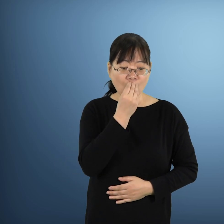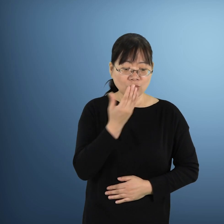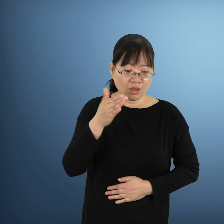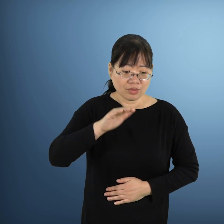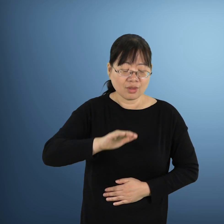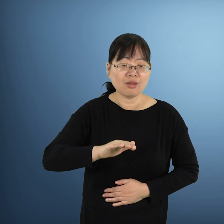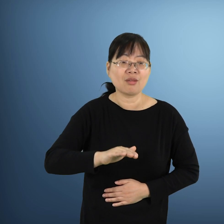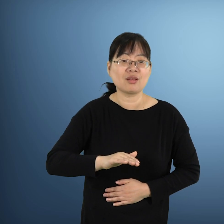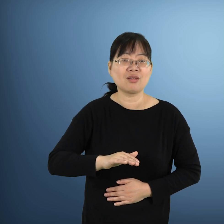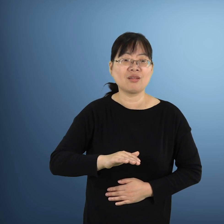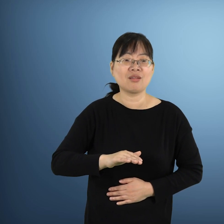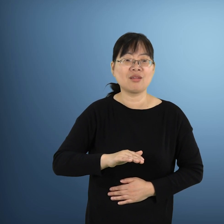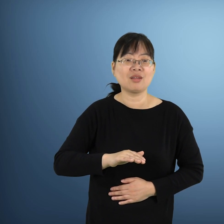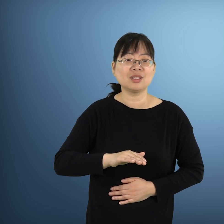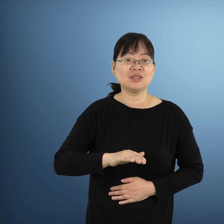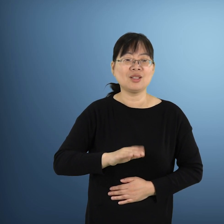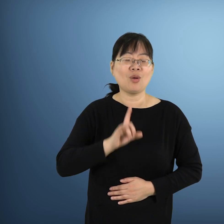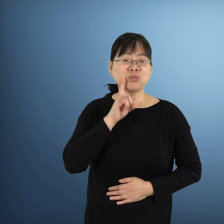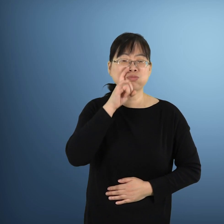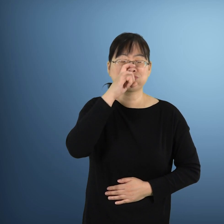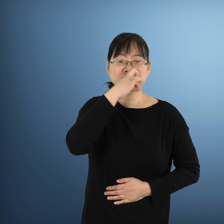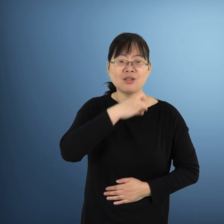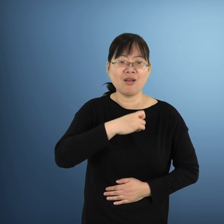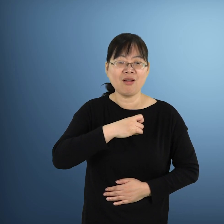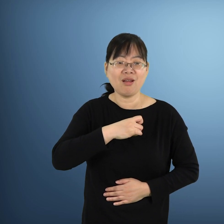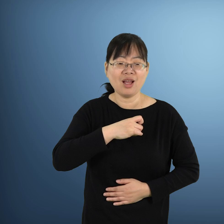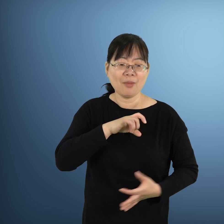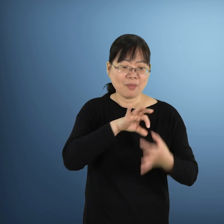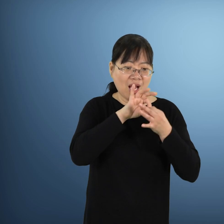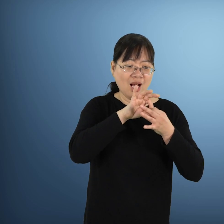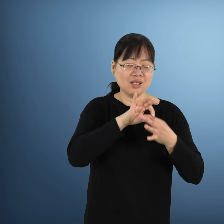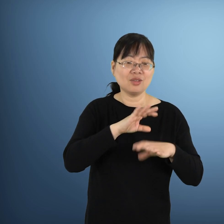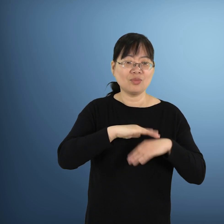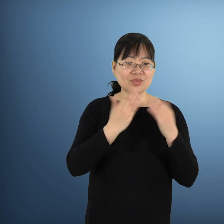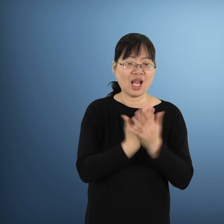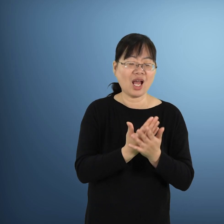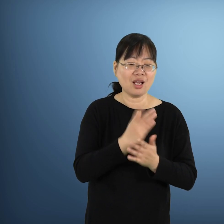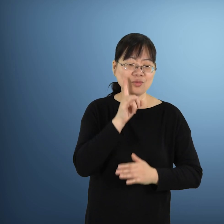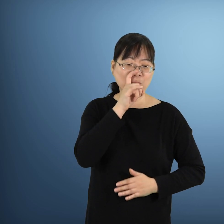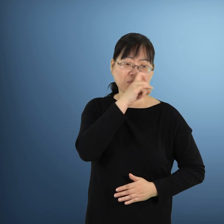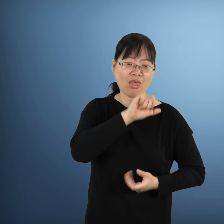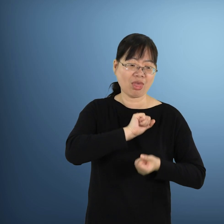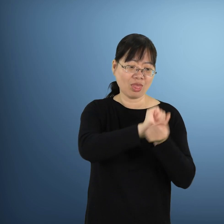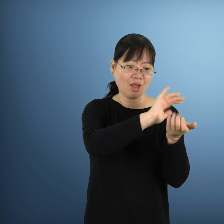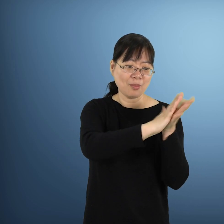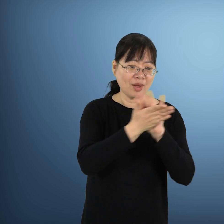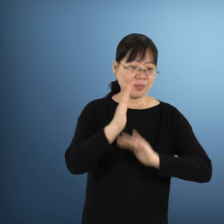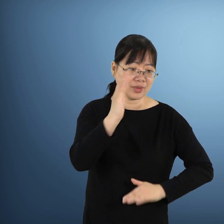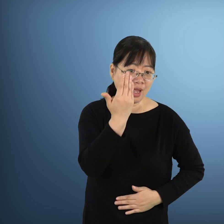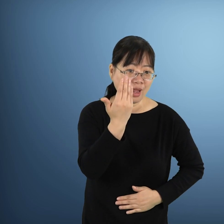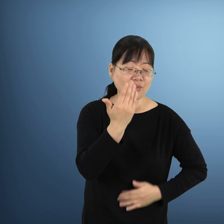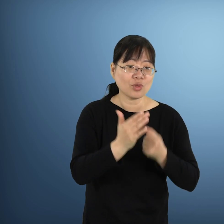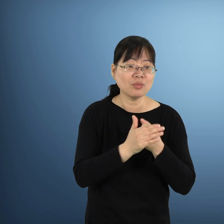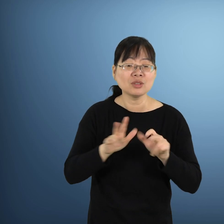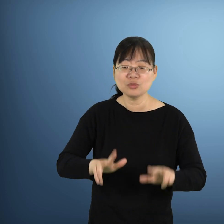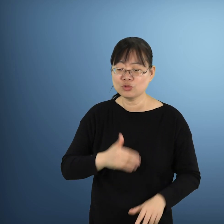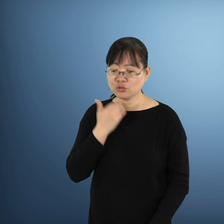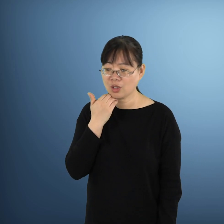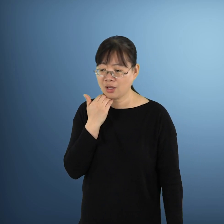거룩한데 거기에 부정한 것이 되어지면 다 부정해지는 거예요. 그러면 지금 누가